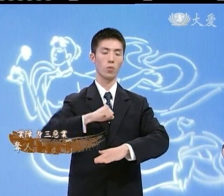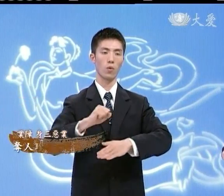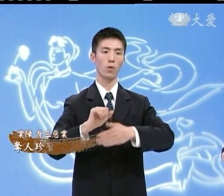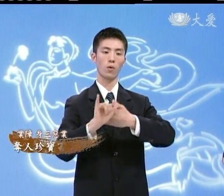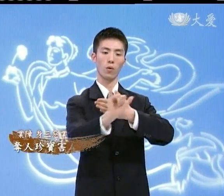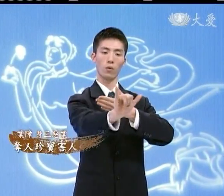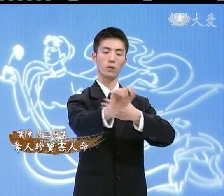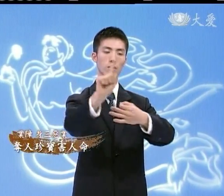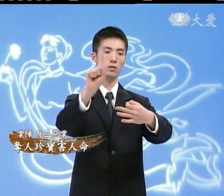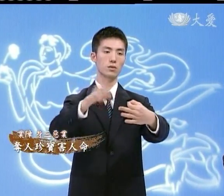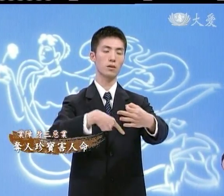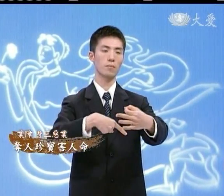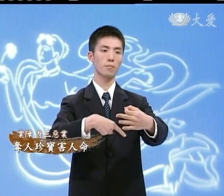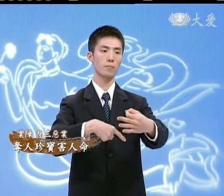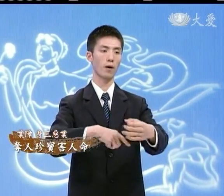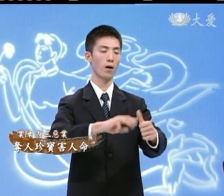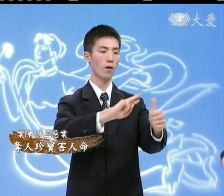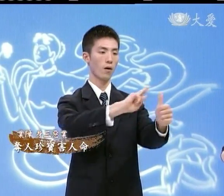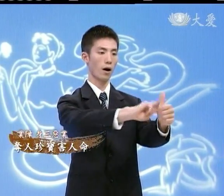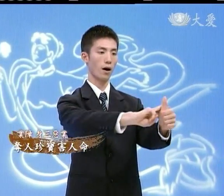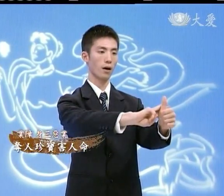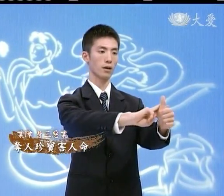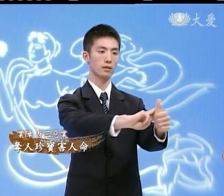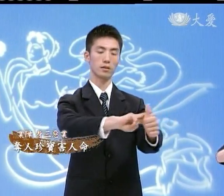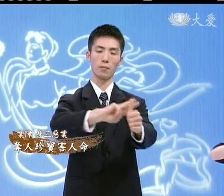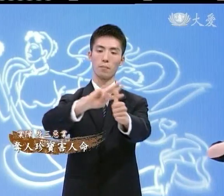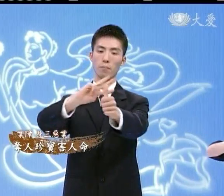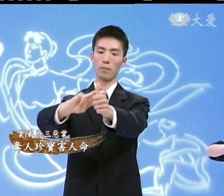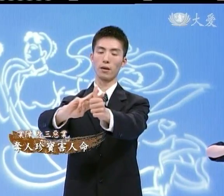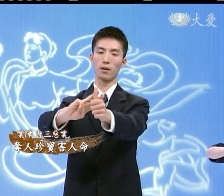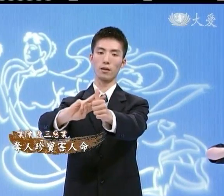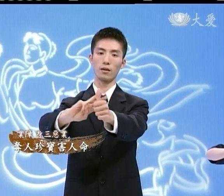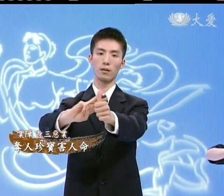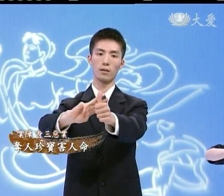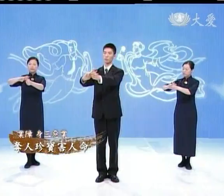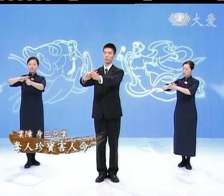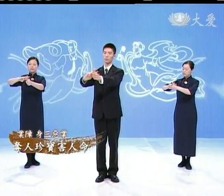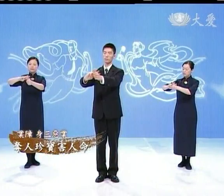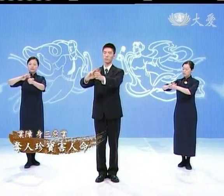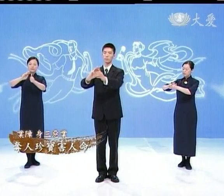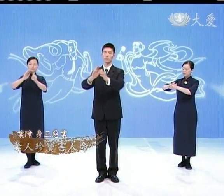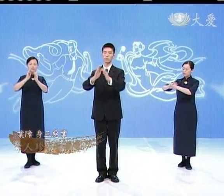夺人珍宝害人命。